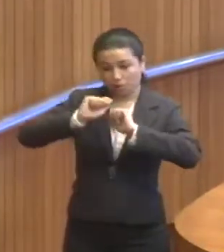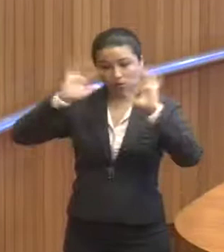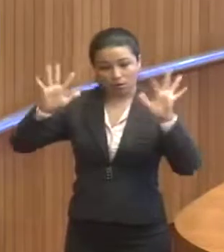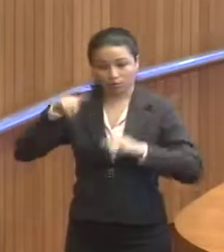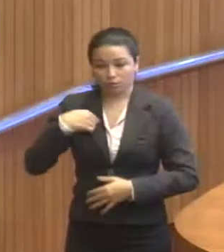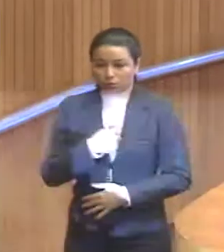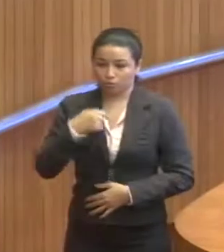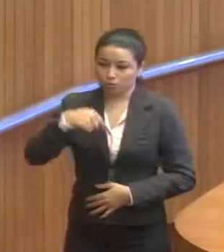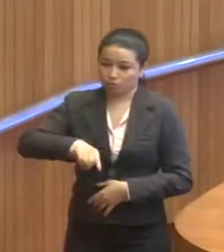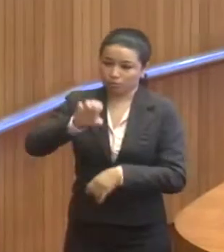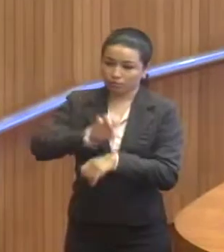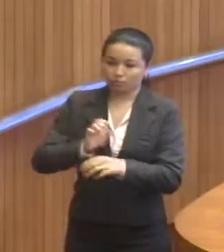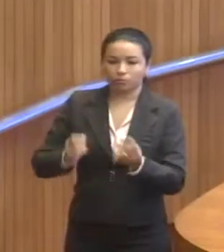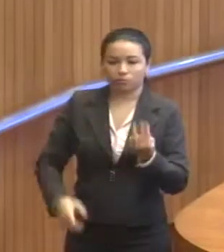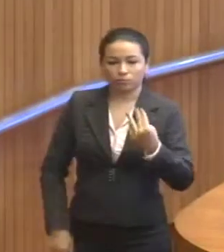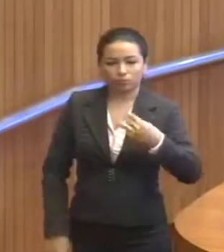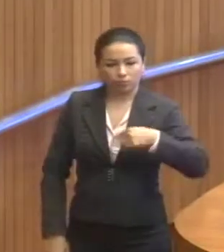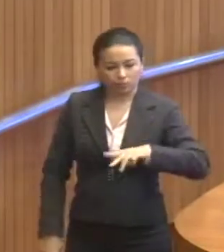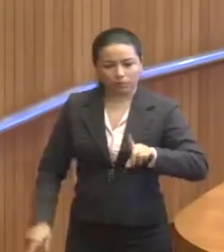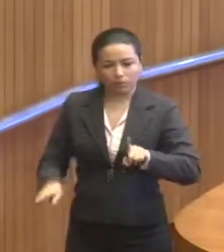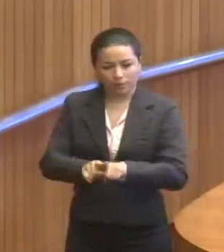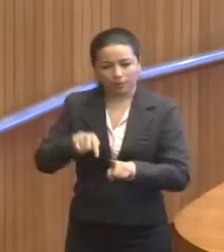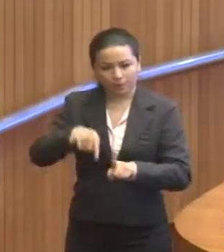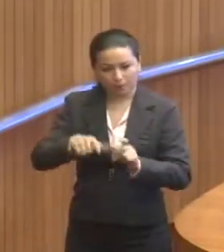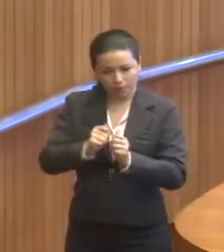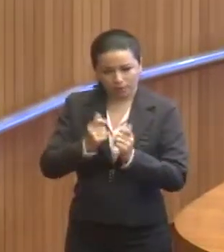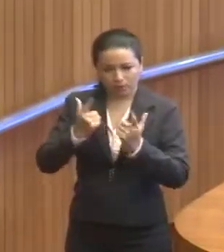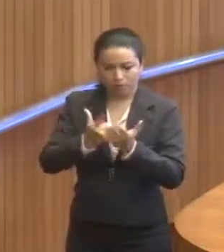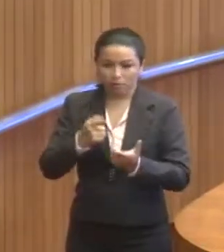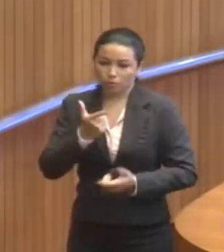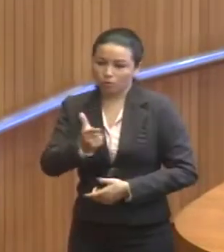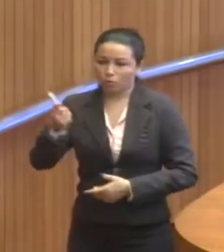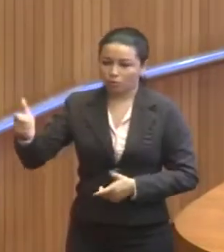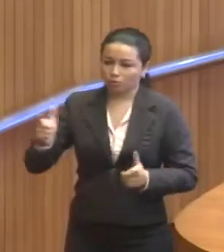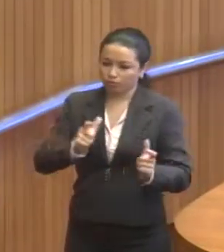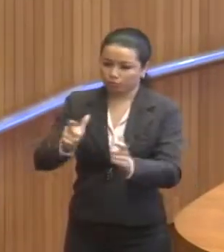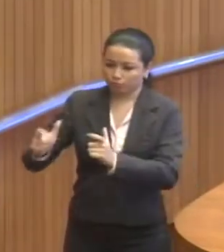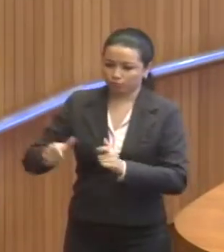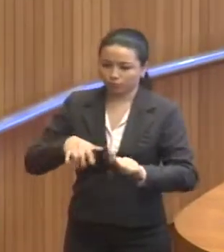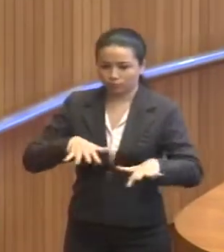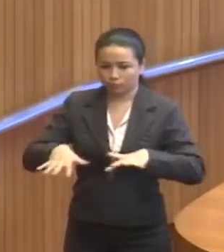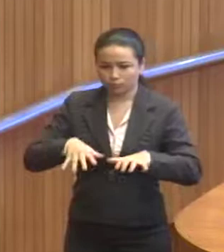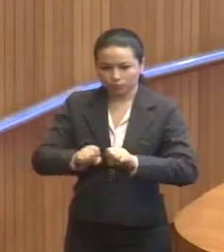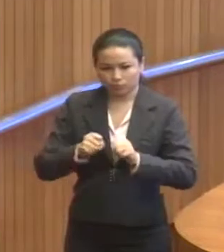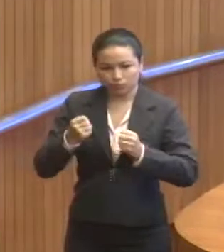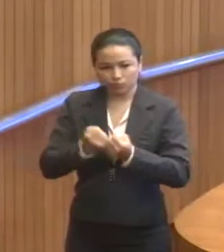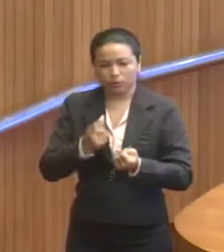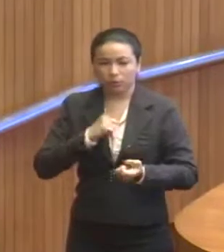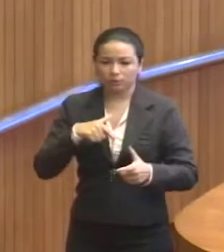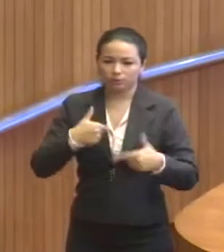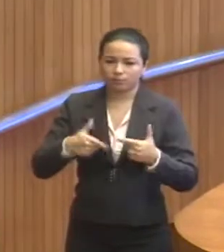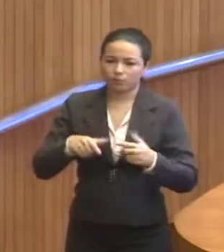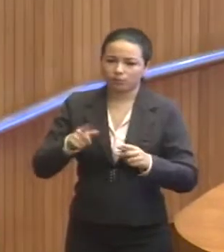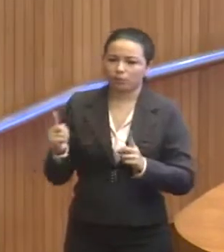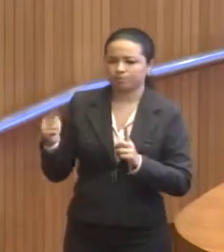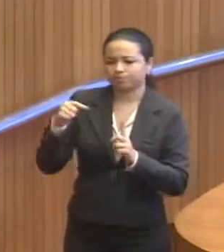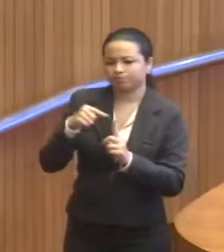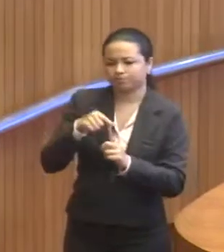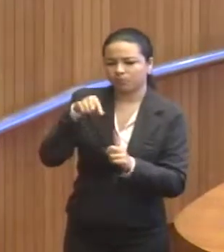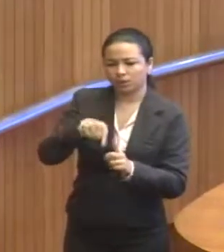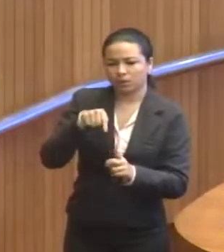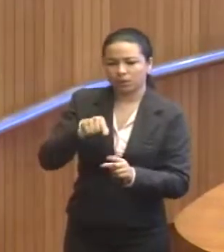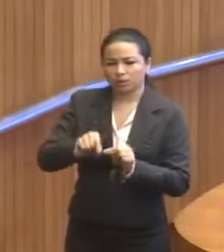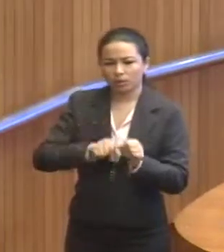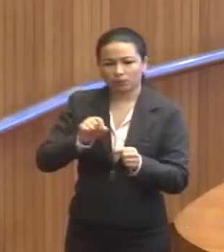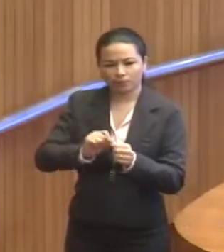que, no nosso caso, no estado do Maranhão, tanto esta casa quanto os demais movimentos sociais têm trabalhado na tentativa de